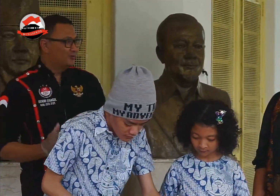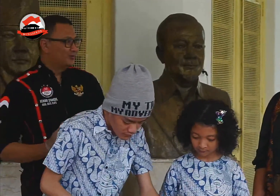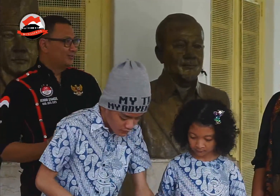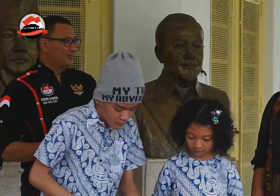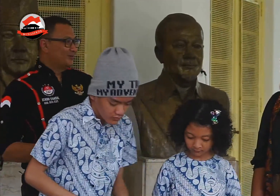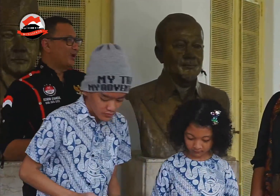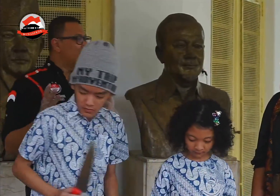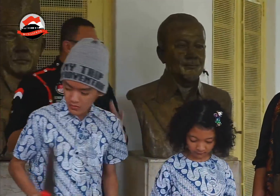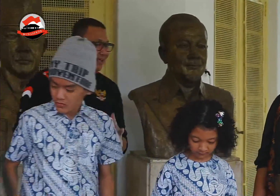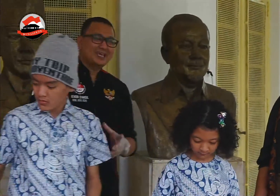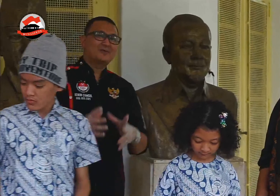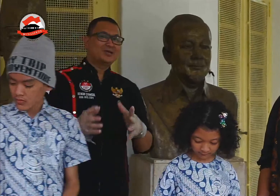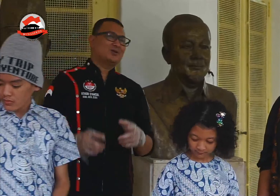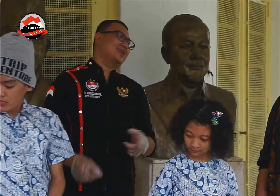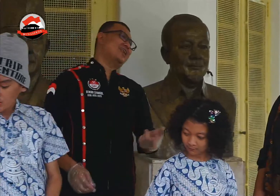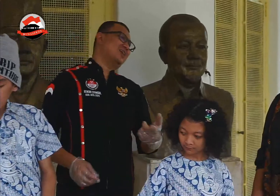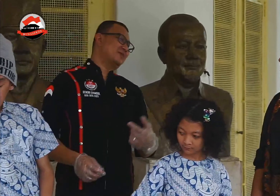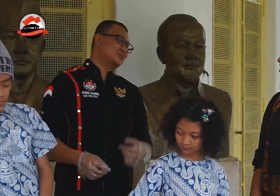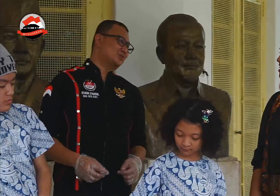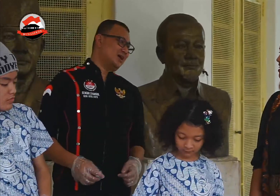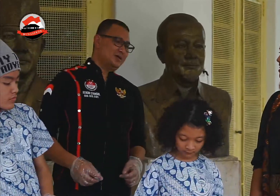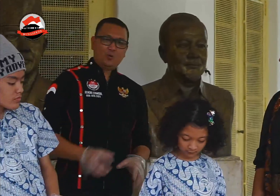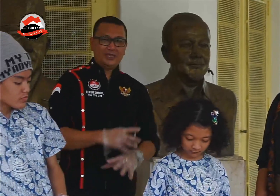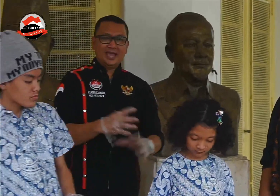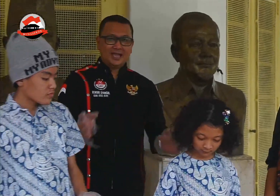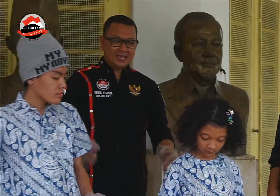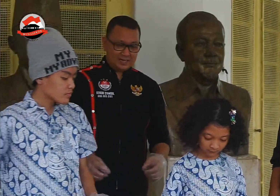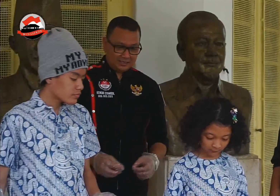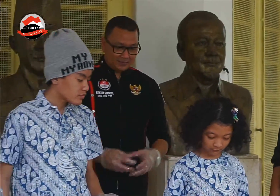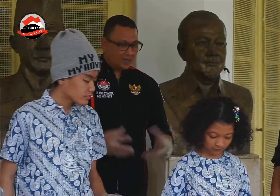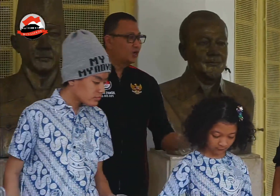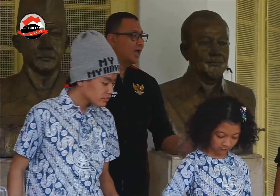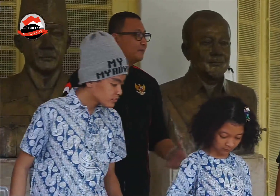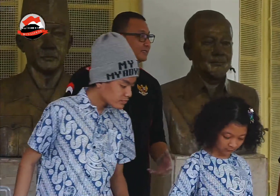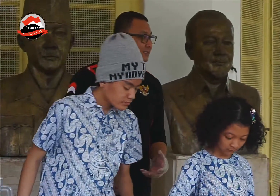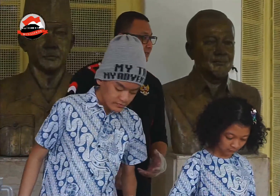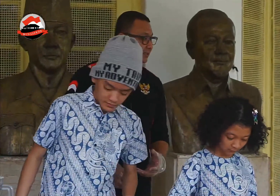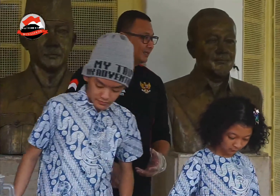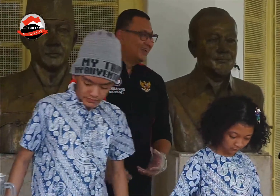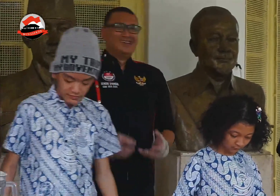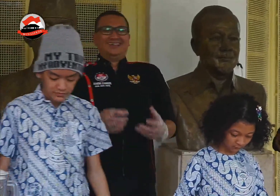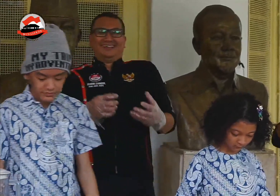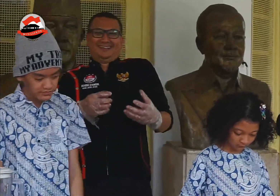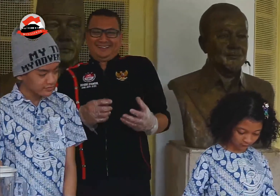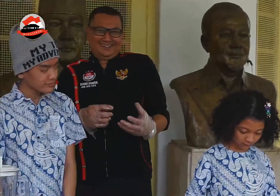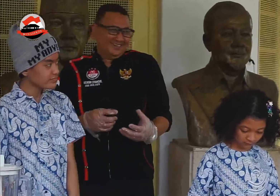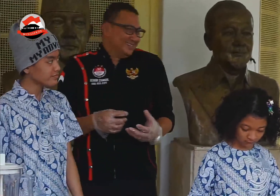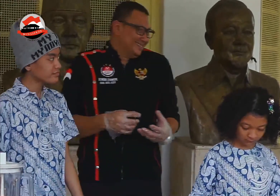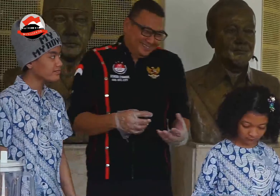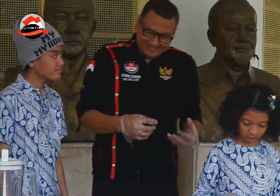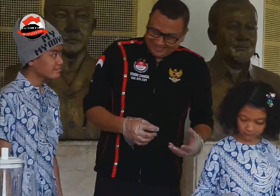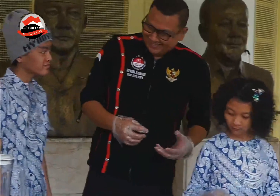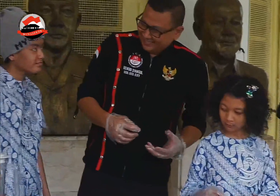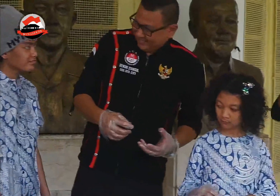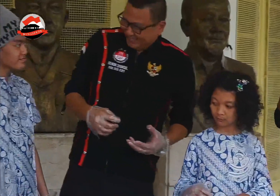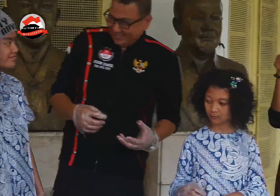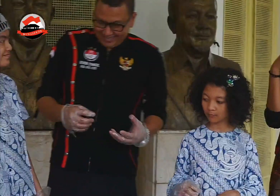dulu. Kue ya, dulu deh cara bikin kue, karena anak-anak paling suka. Kuenya nggak jadi, tapi adonannya habis.